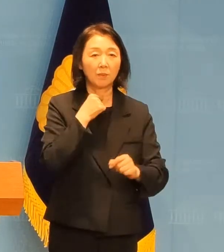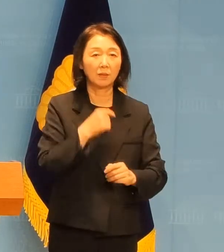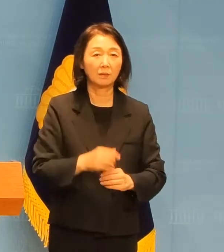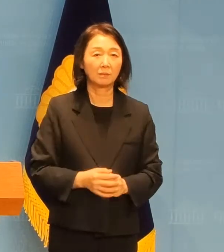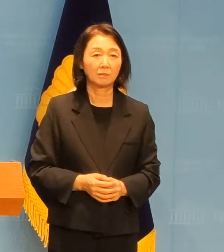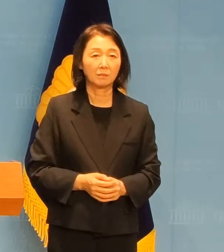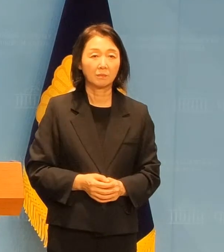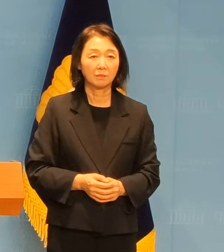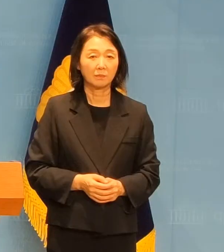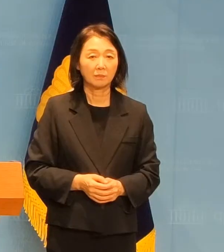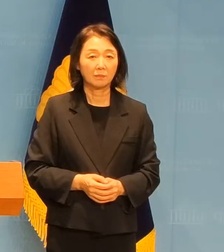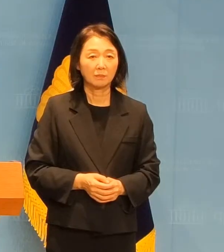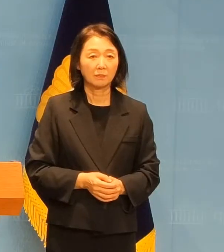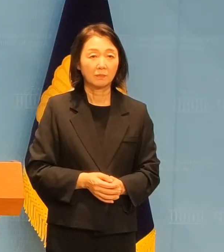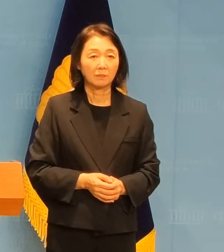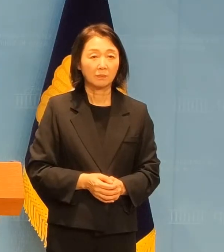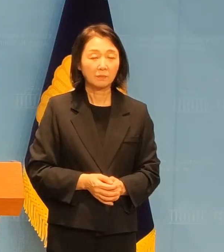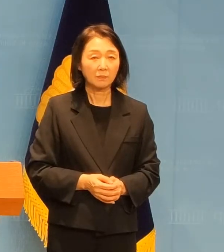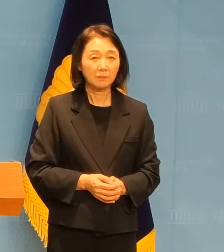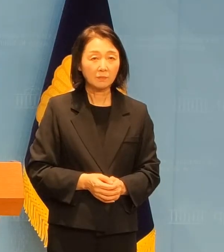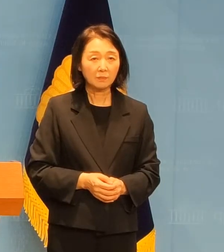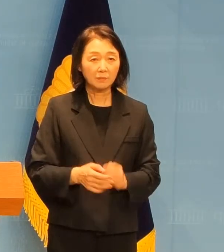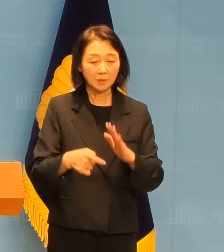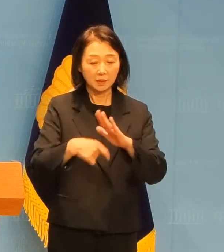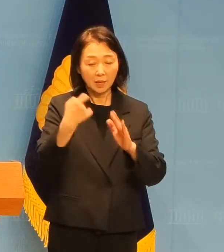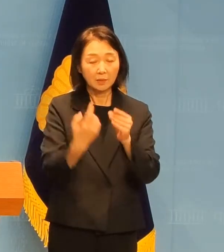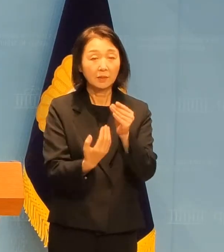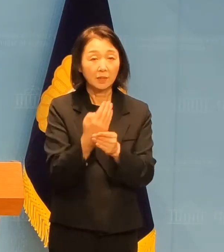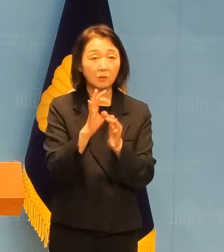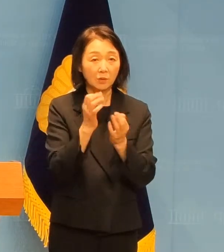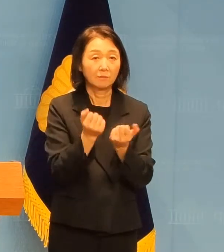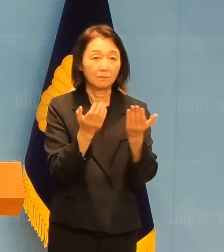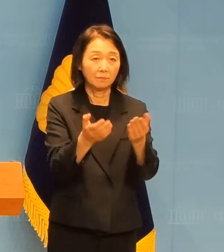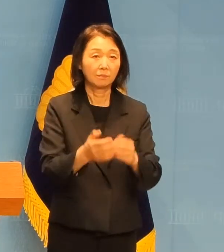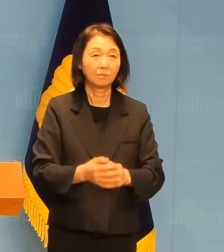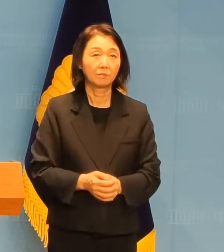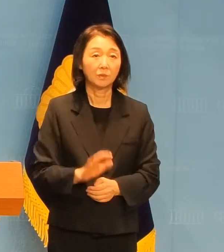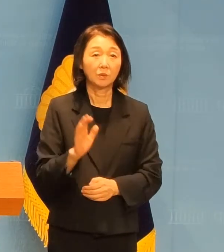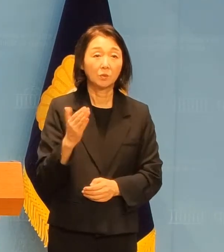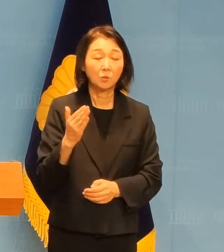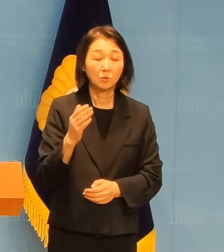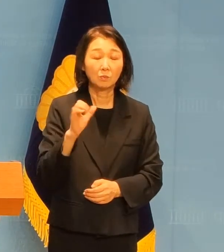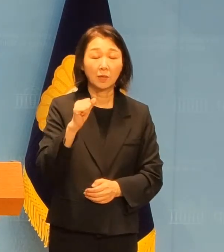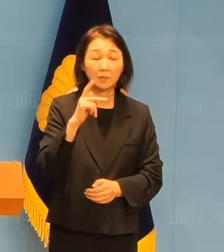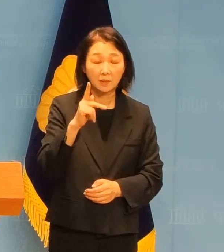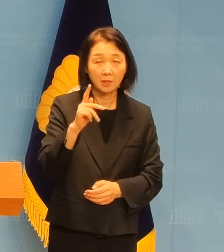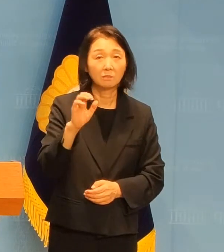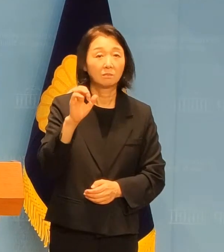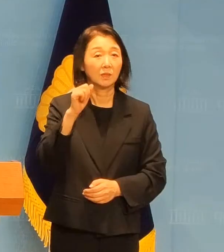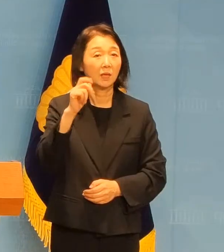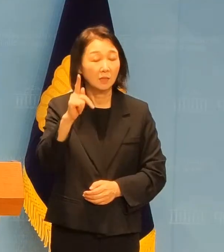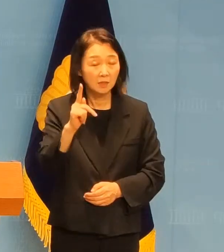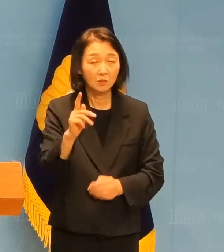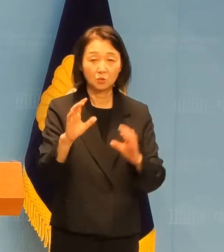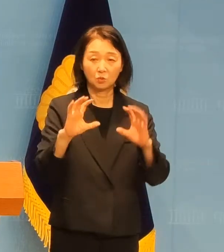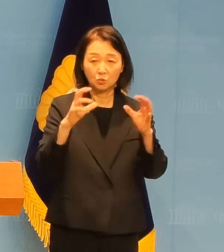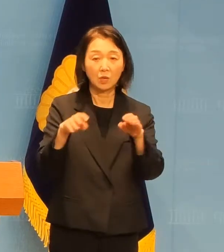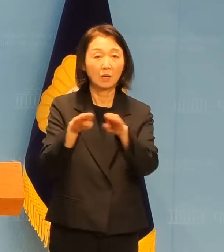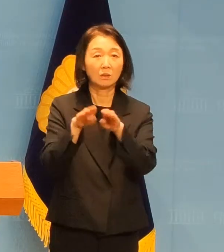심판하겠습니다. 해킹 사건에 대해서 말씀드리겠습니다. 최근 SKT와 KT 등